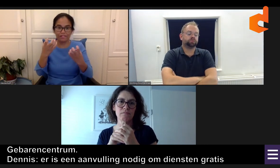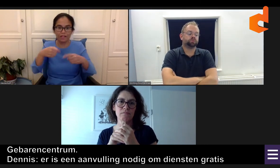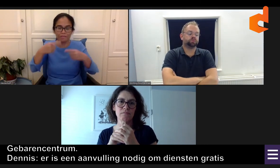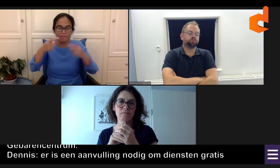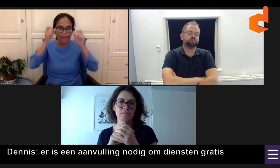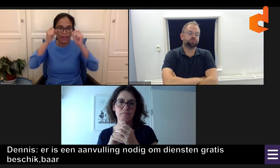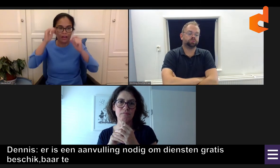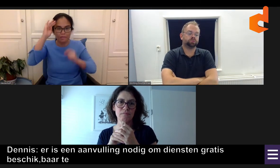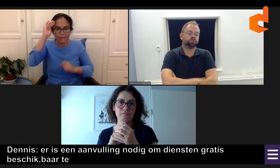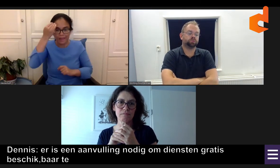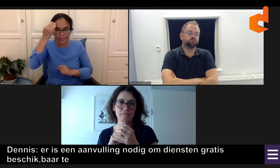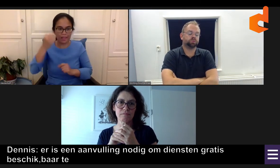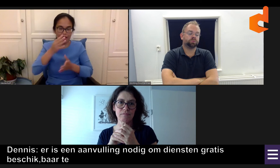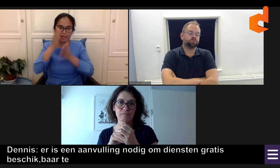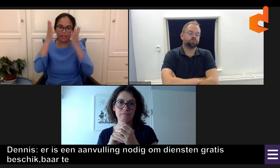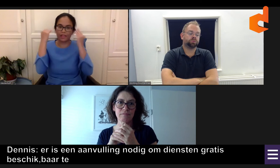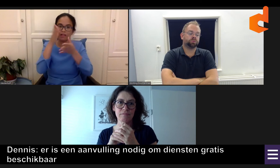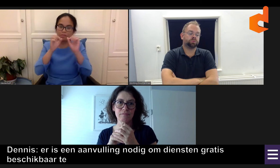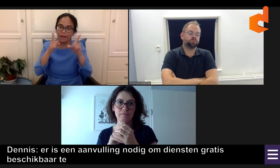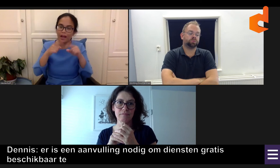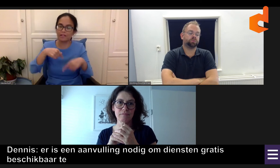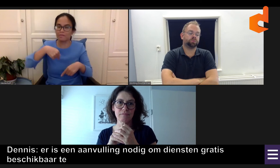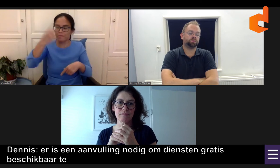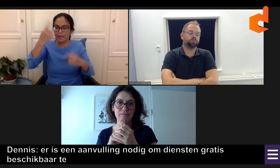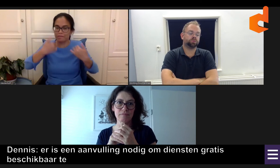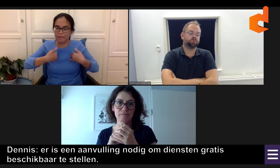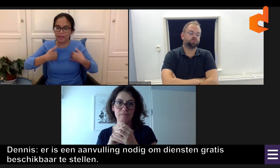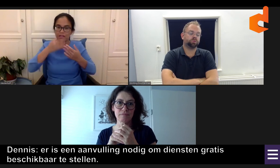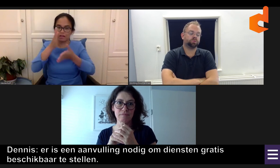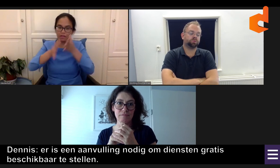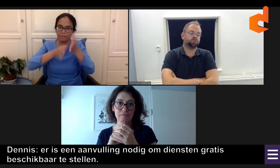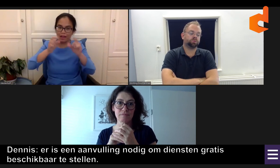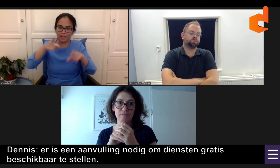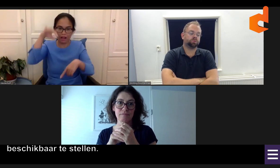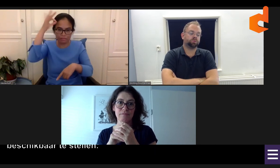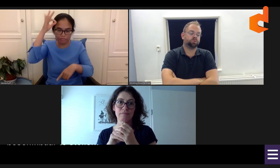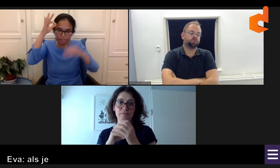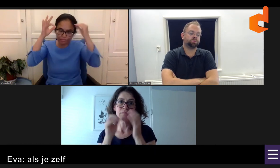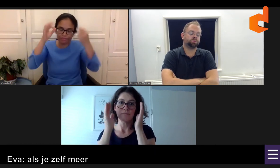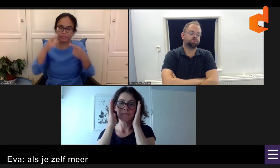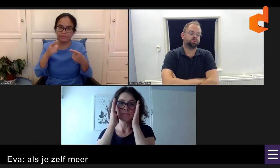Nou ja, op het moment dat je zelf natuurlijk meer bekendheid voor Nederlandse gebarentaal wil, je wil dat meer mensen gebarentaal gaan